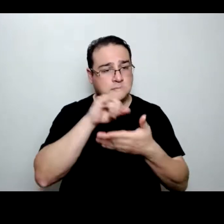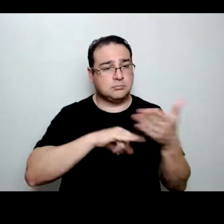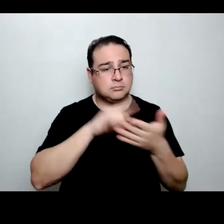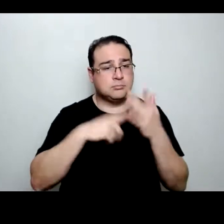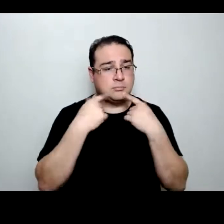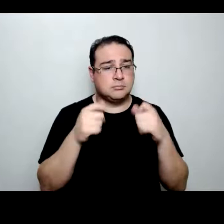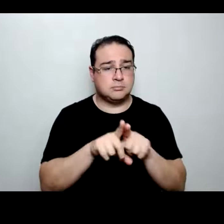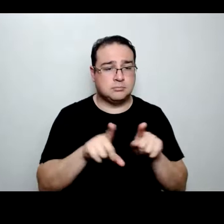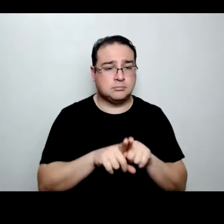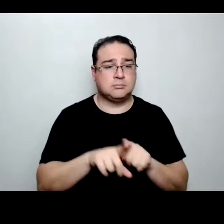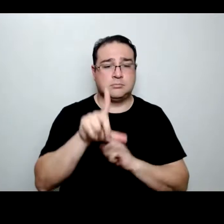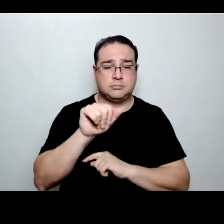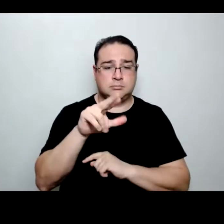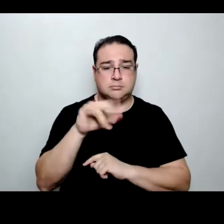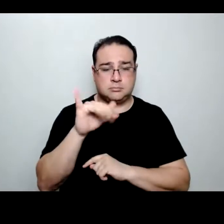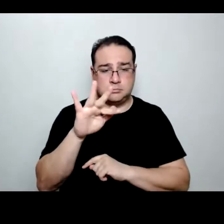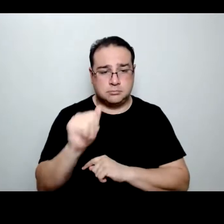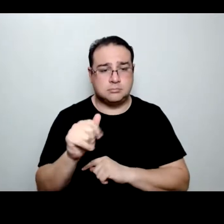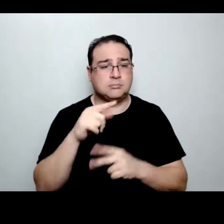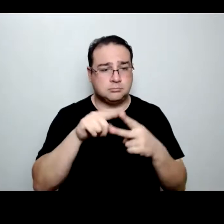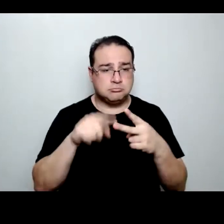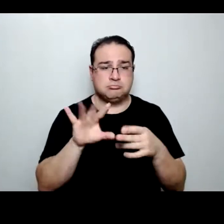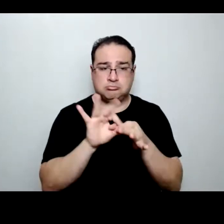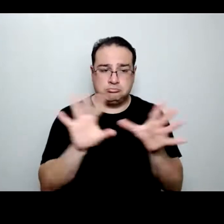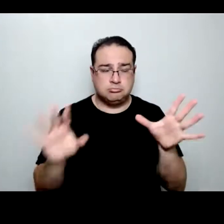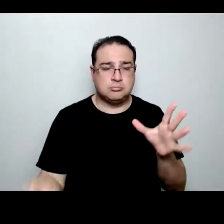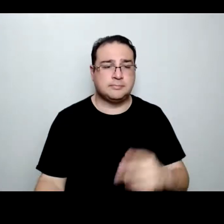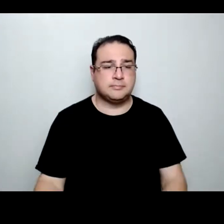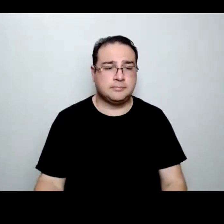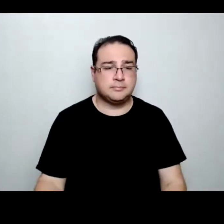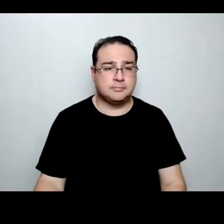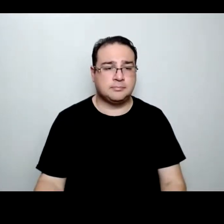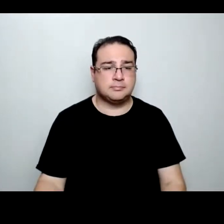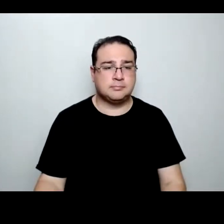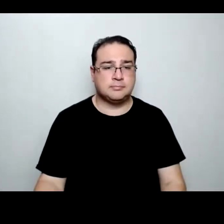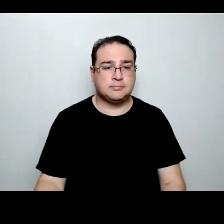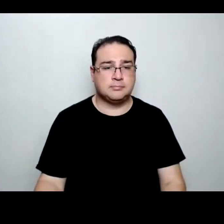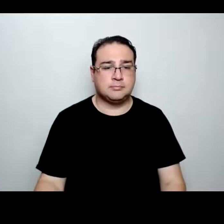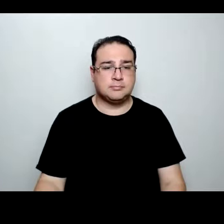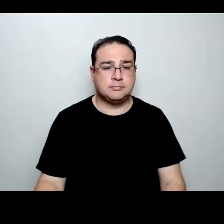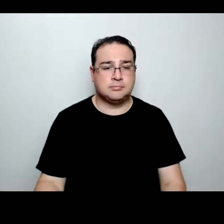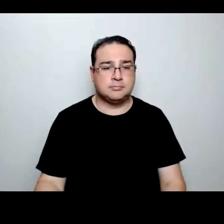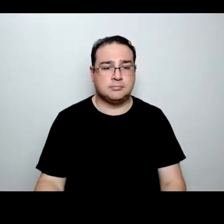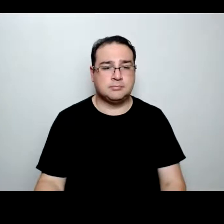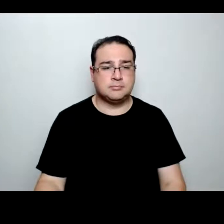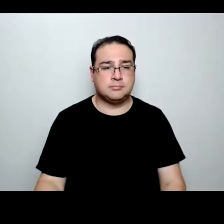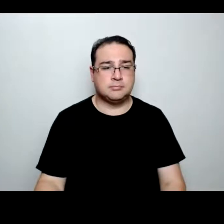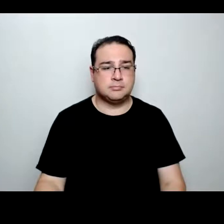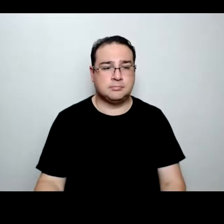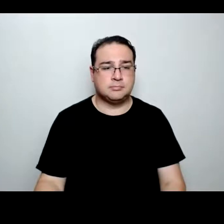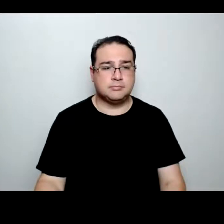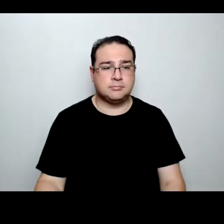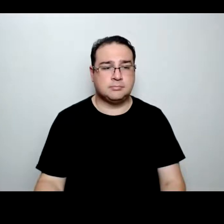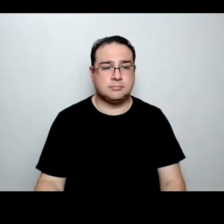linguística como para a lexicografia, né? Na lexicografia, você ter um dado lexical